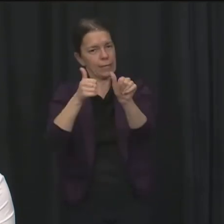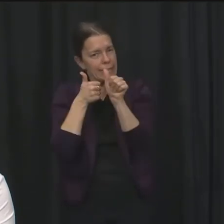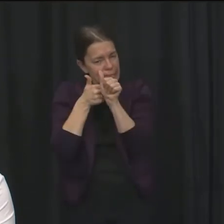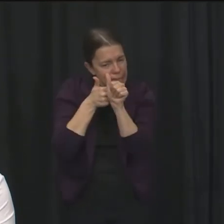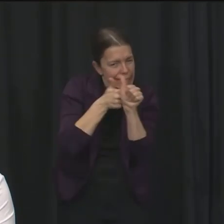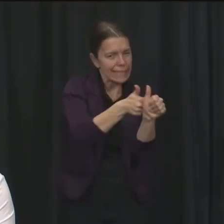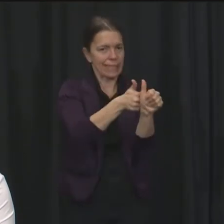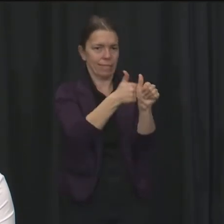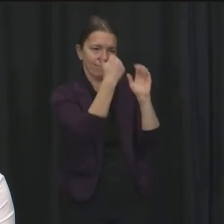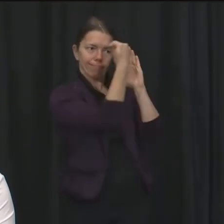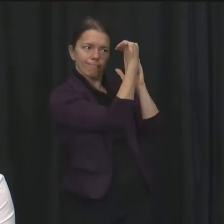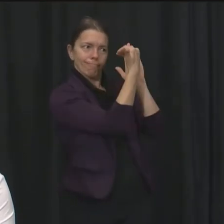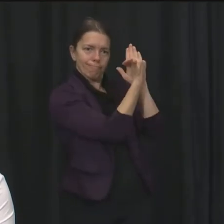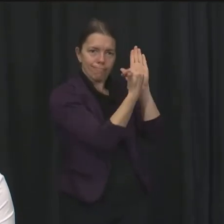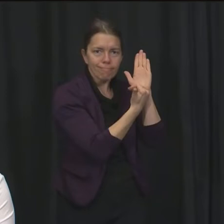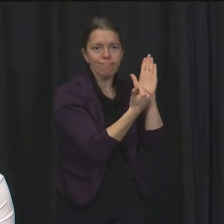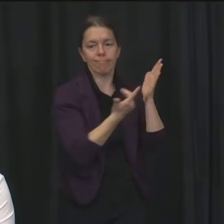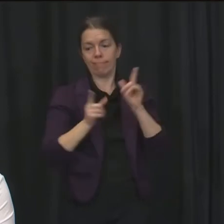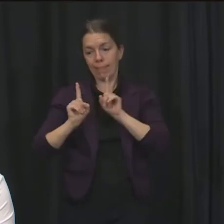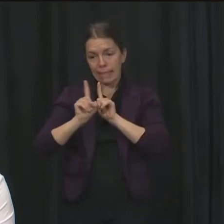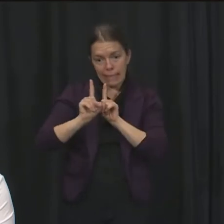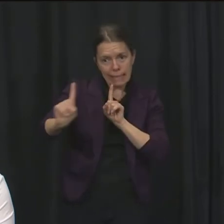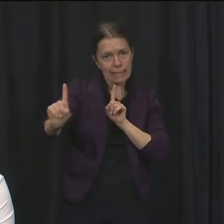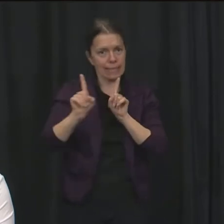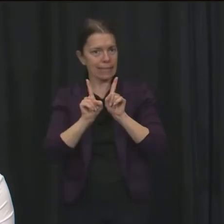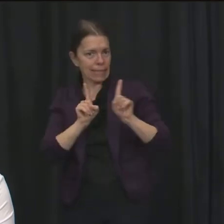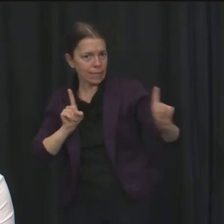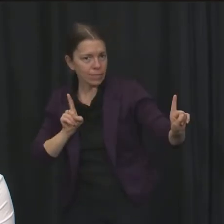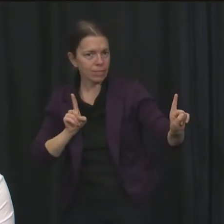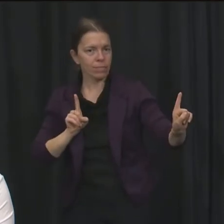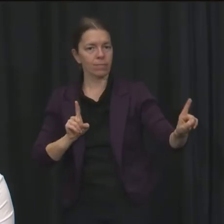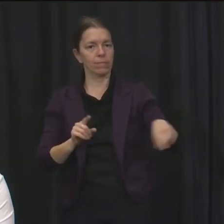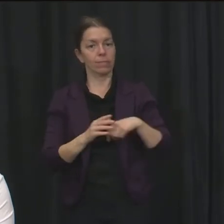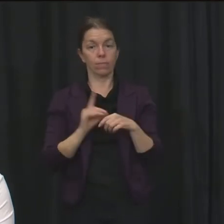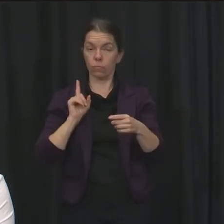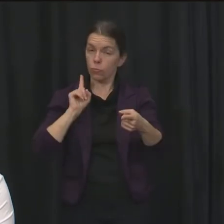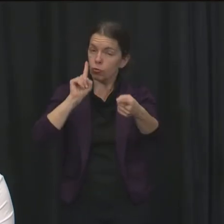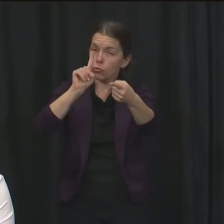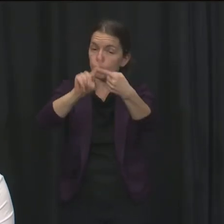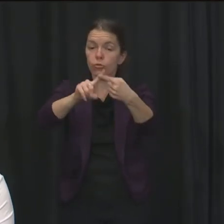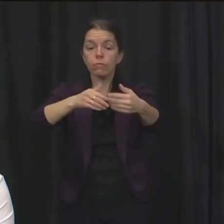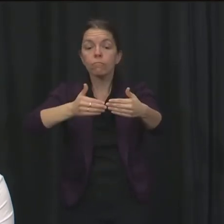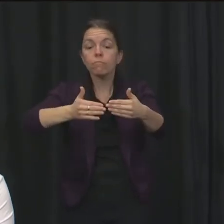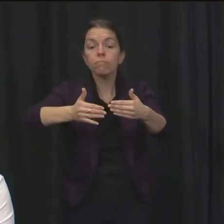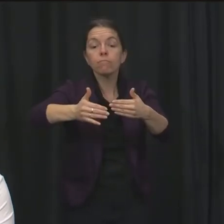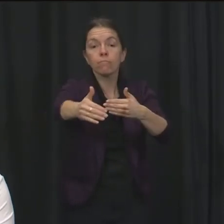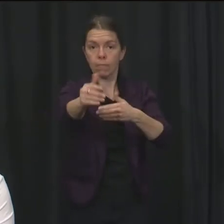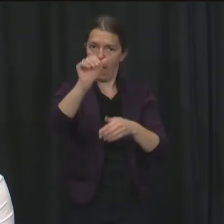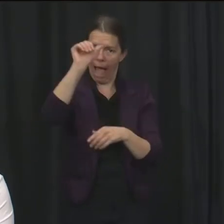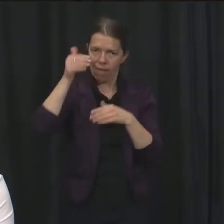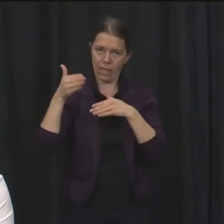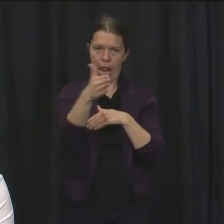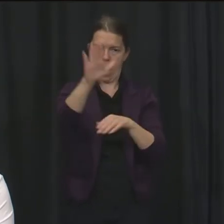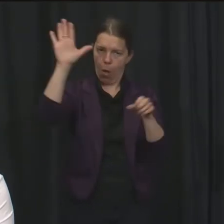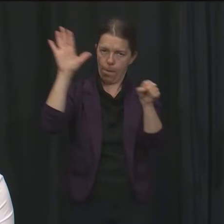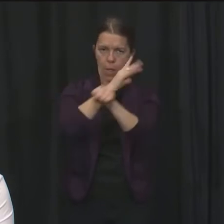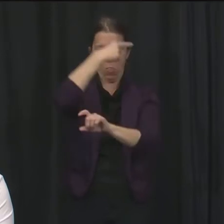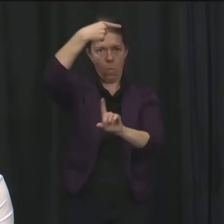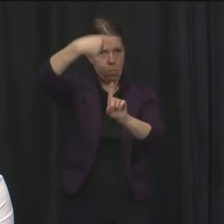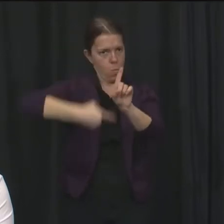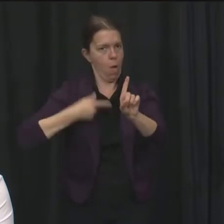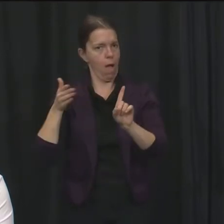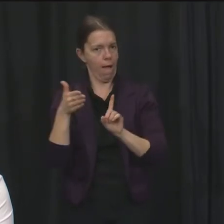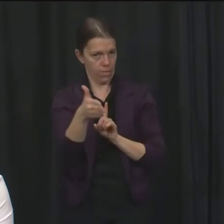aussi jusqu'à la fin du mois d'avril, comme nous le demande le gouvernement. C'est quand même une bonne nouvelle parce que suite à cela, on